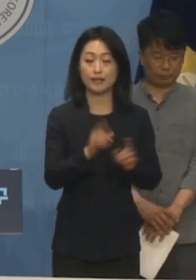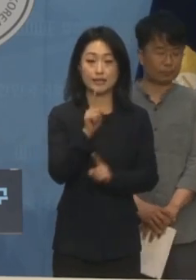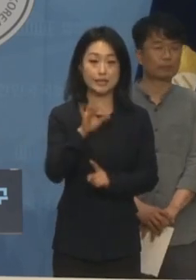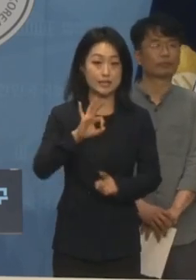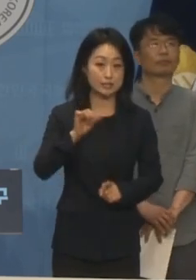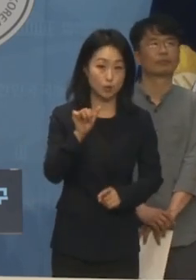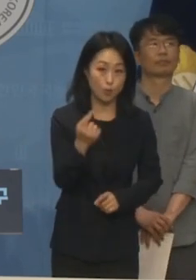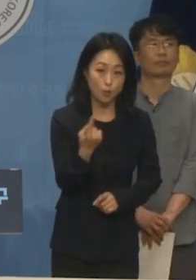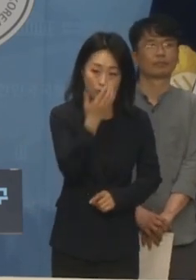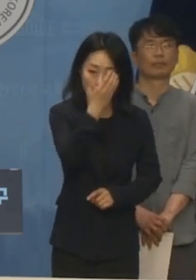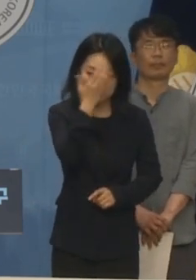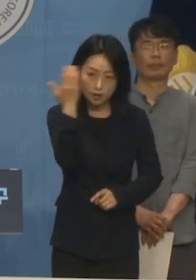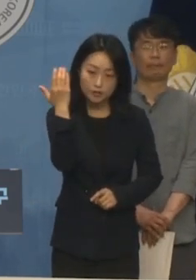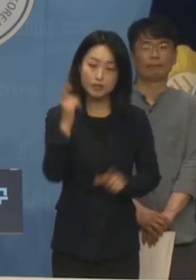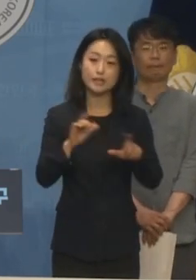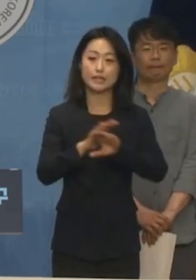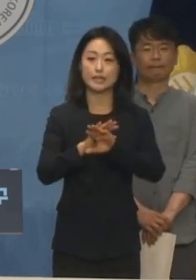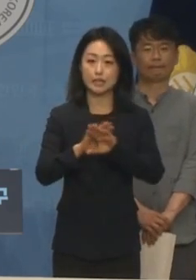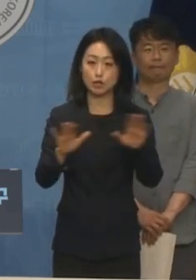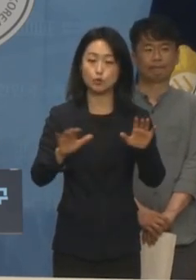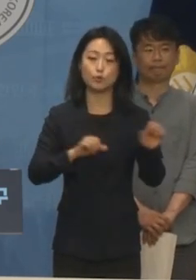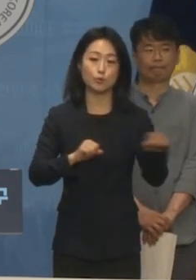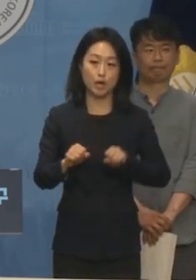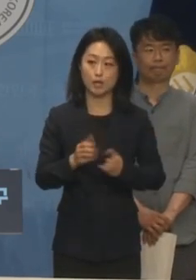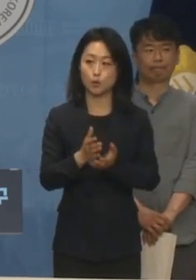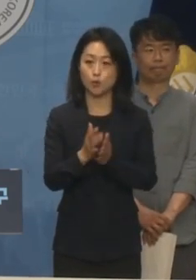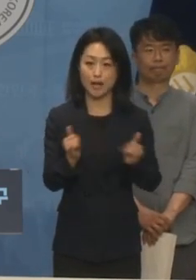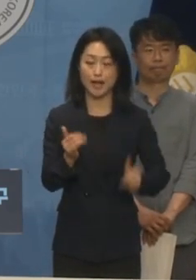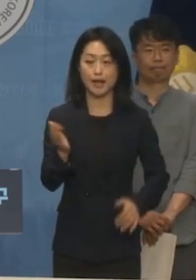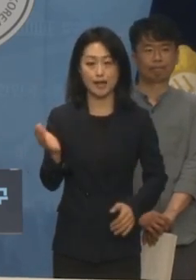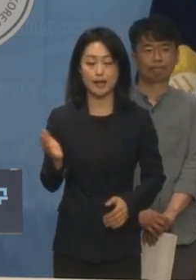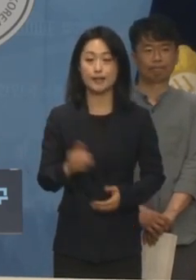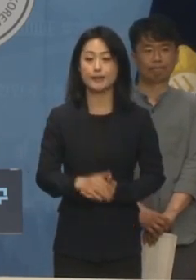이은호 청년기후비상행동 활동가님,